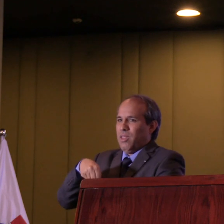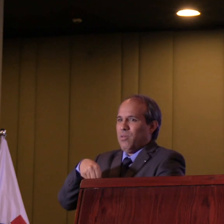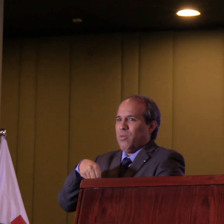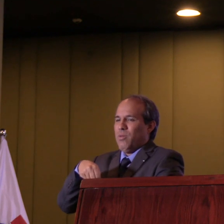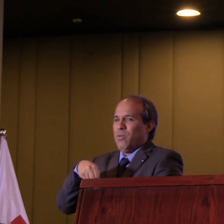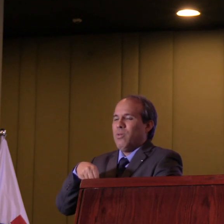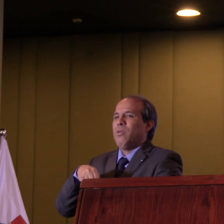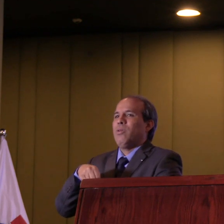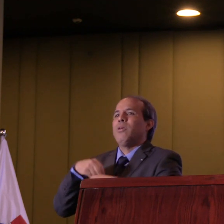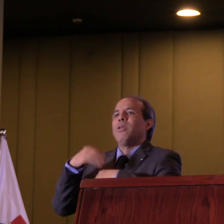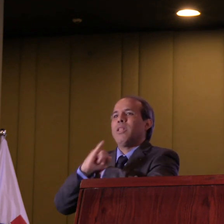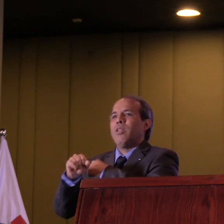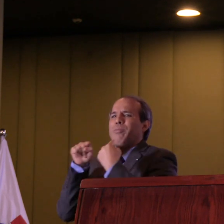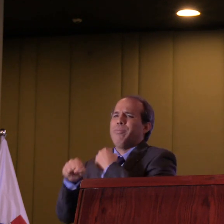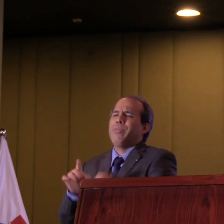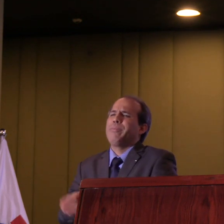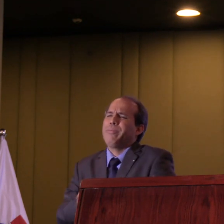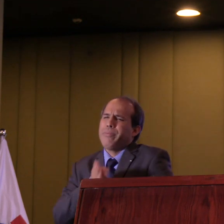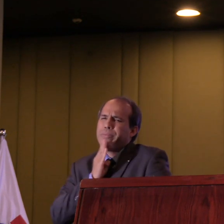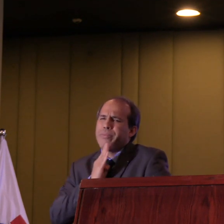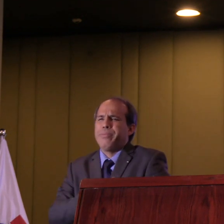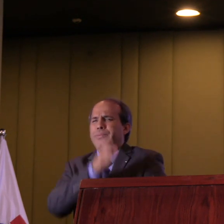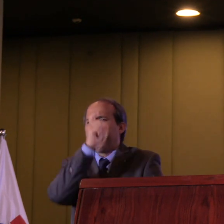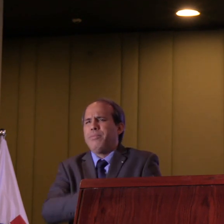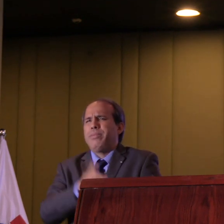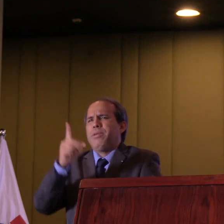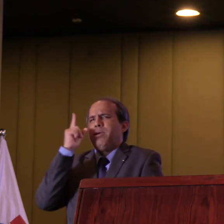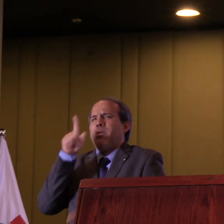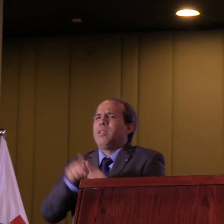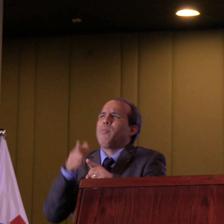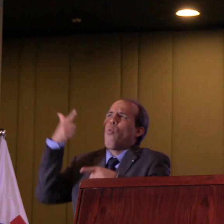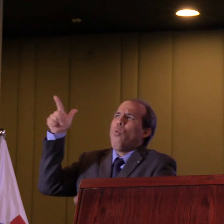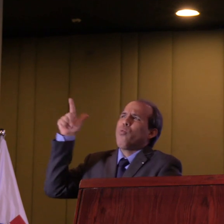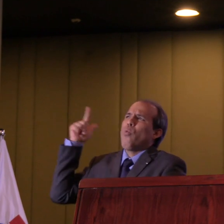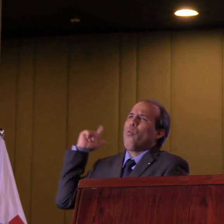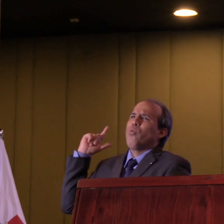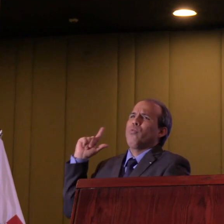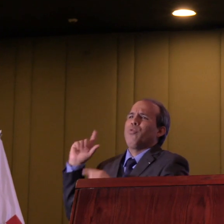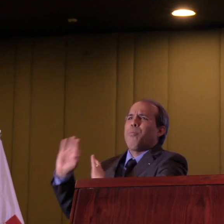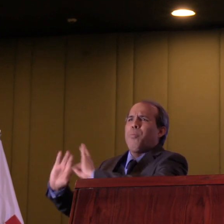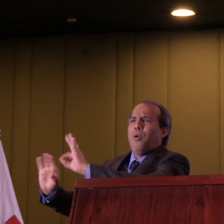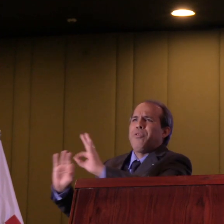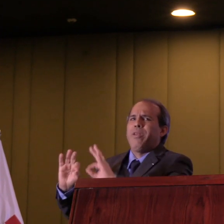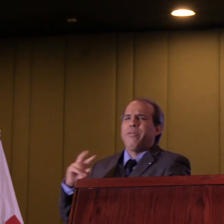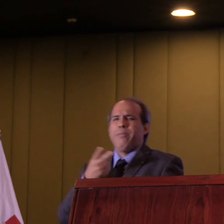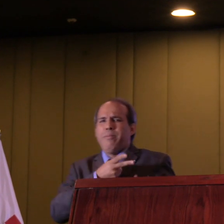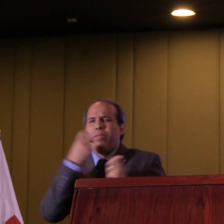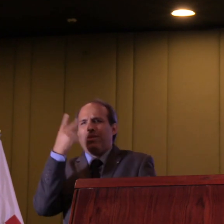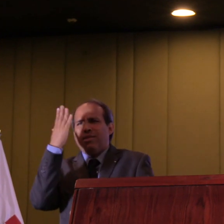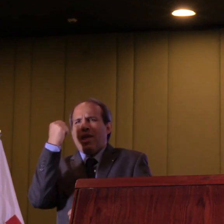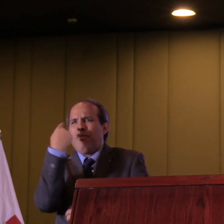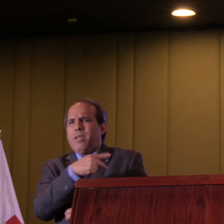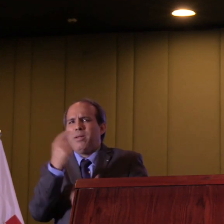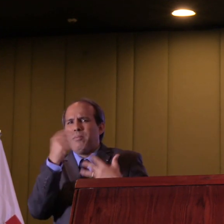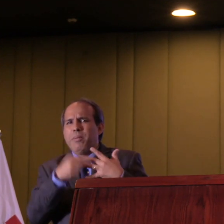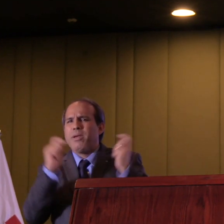binacional. Conheço, de muitos anos e outras jornadas, as suas capacidades